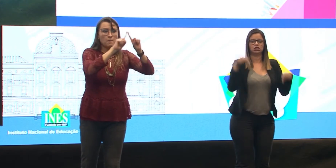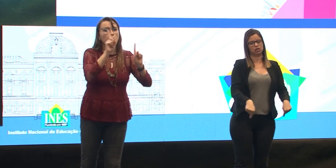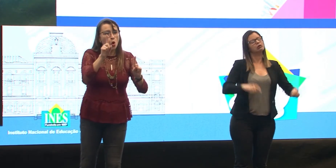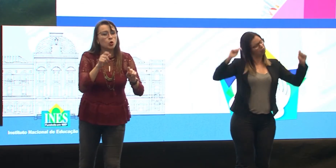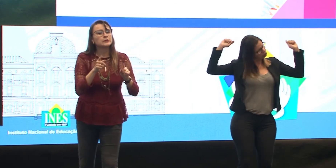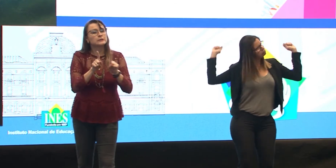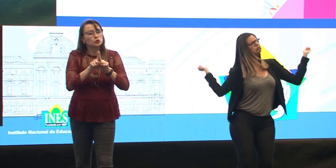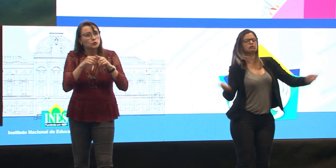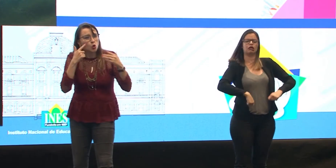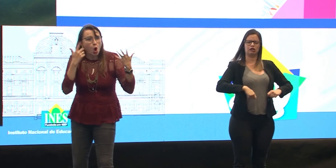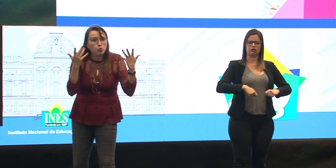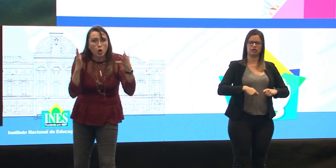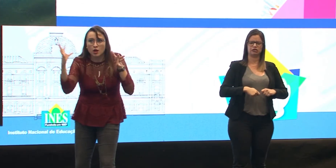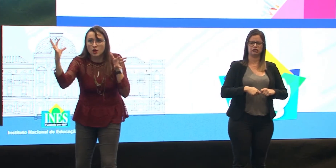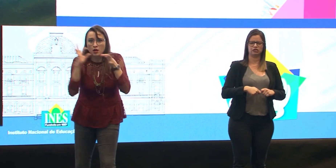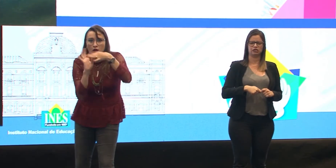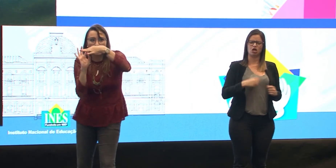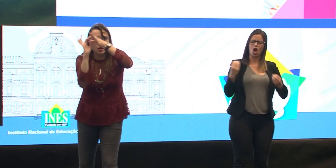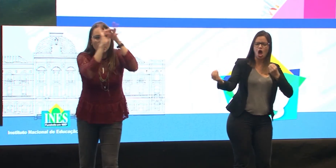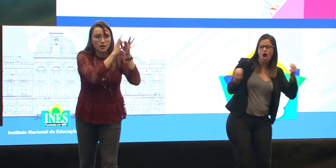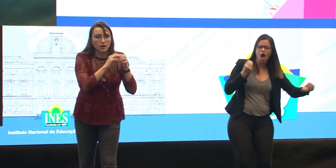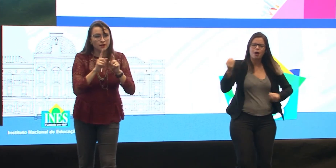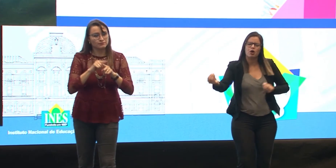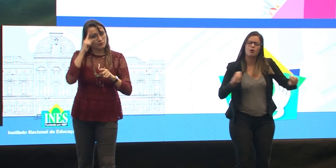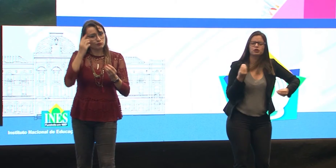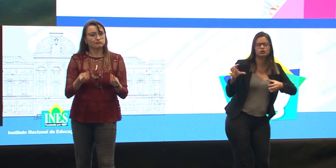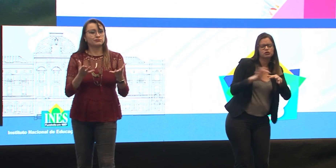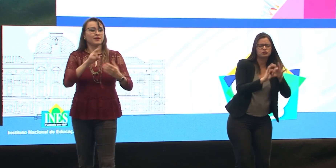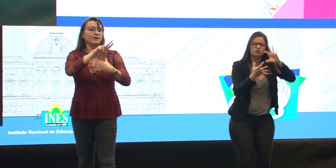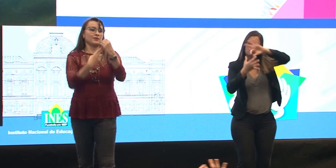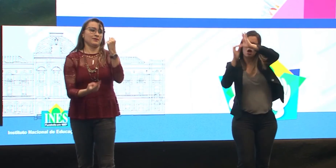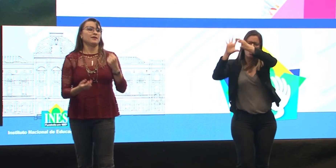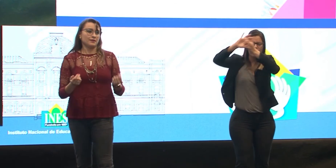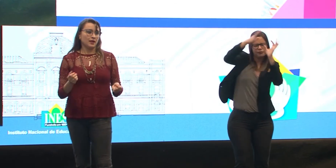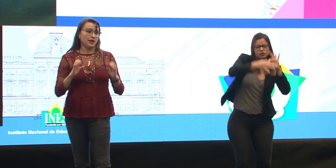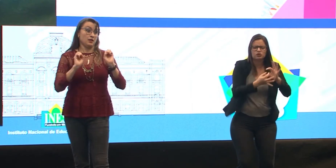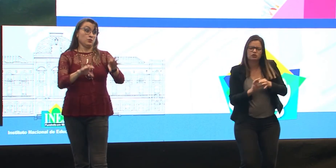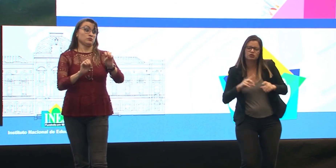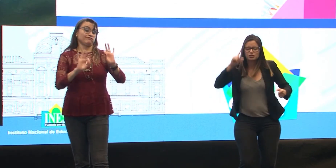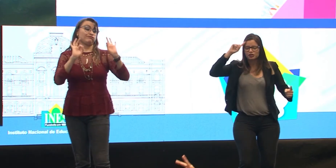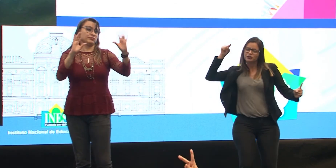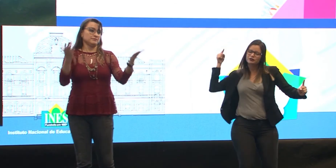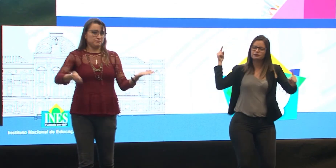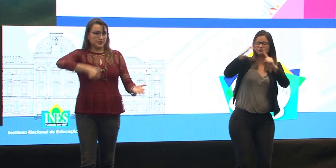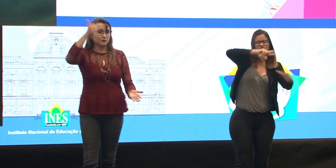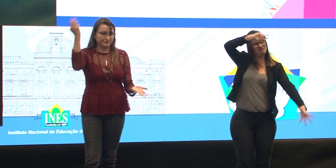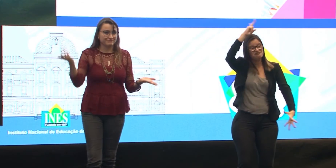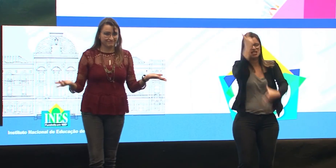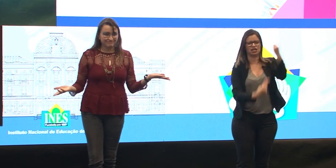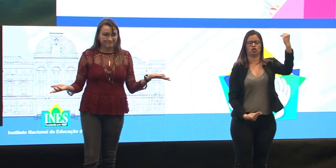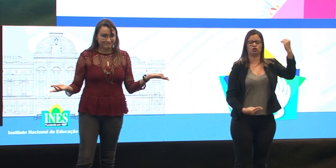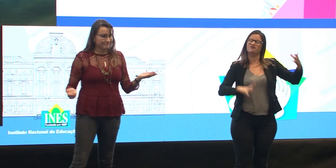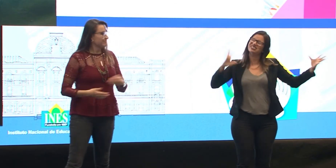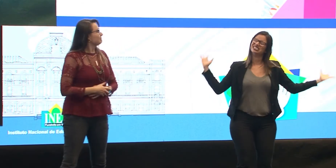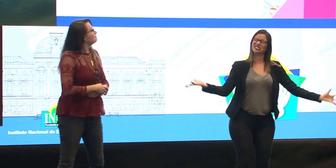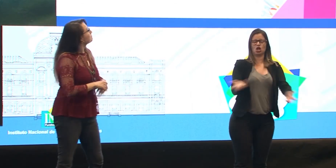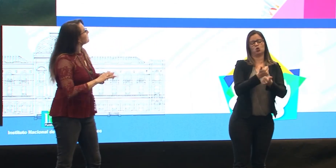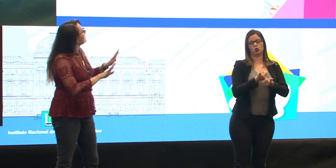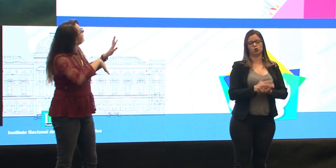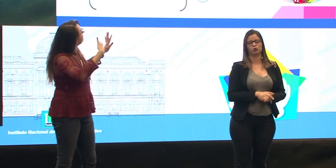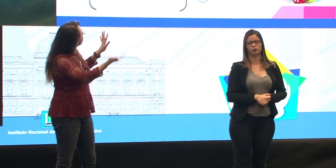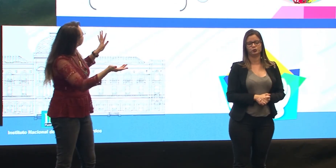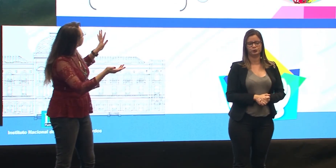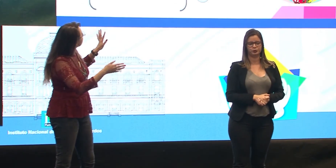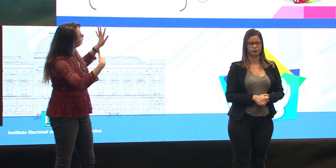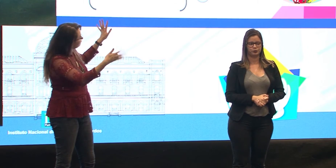vocês também pensem em políticas públicas voltadas para a educação e consigam entender o quanto essa rede de apoio é importante para a gente fomentar a educação bilíngue para